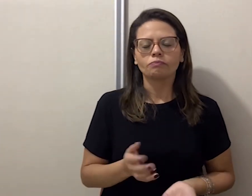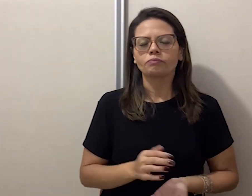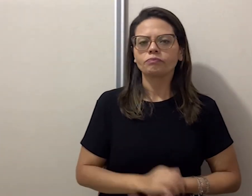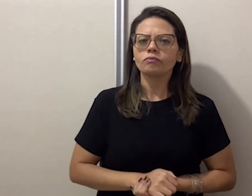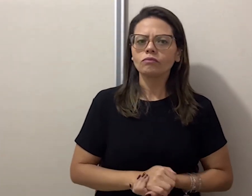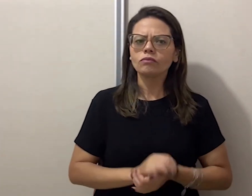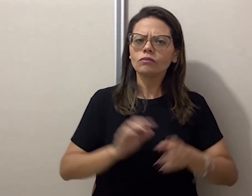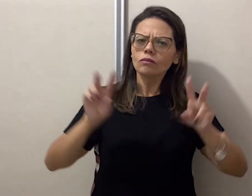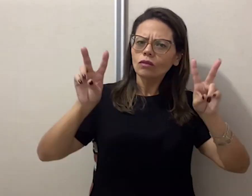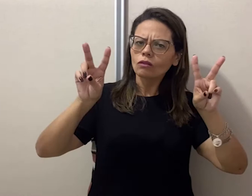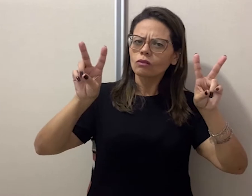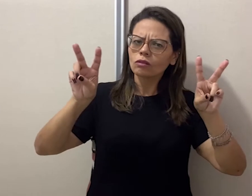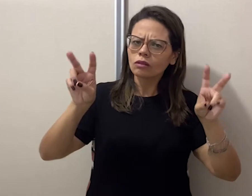Agora a gente vai dar continuidade